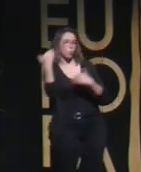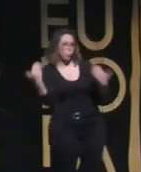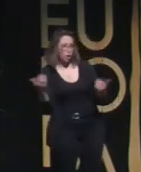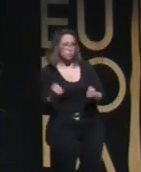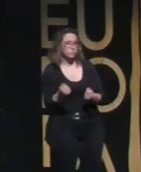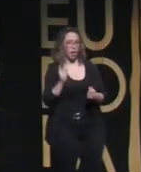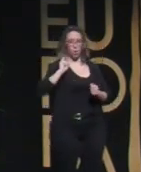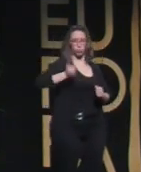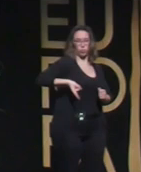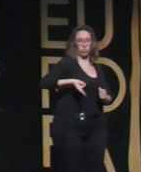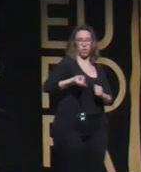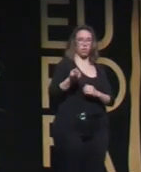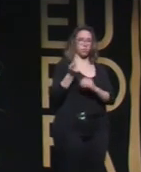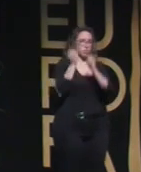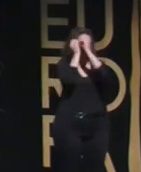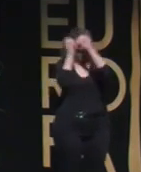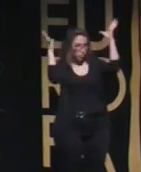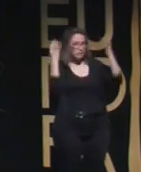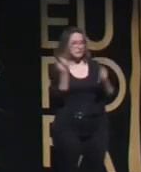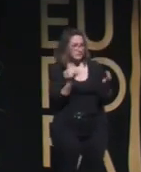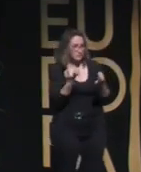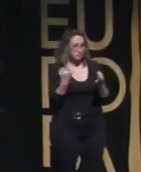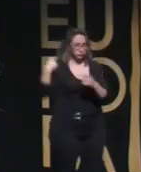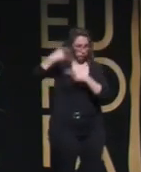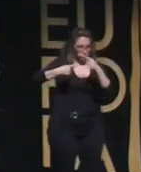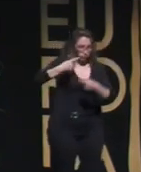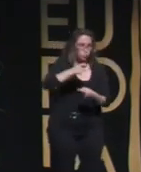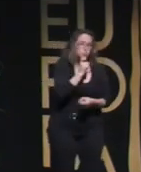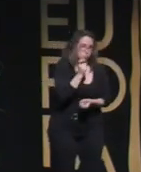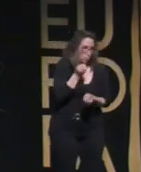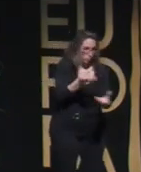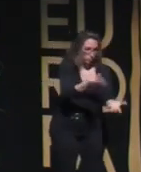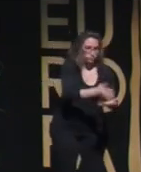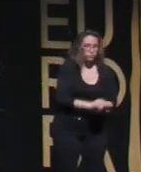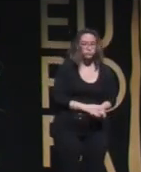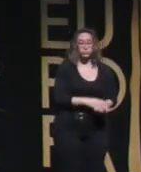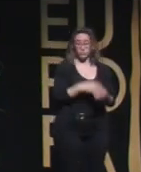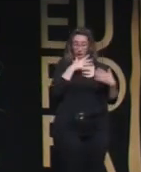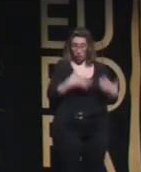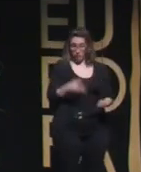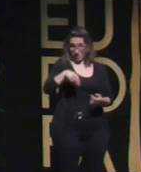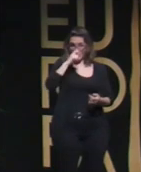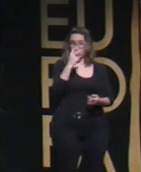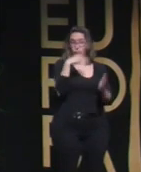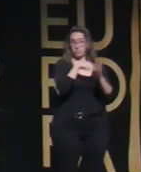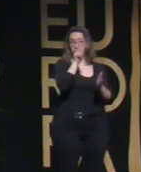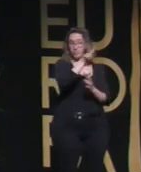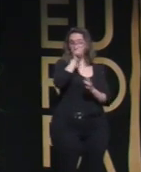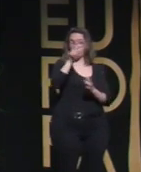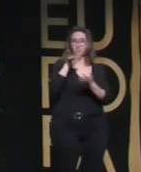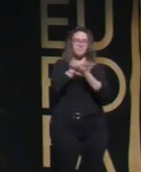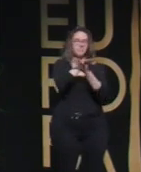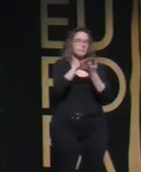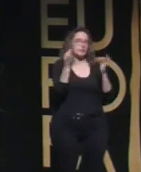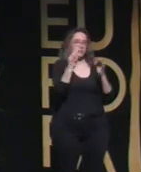y cómo lo vamos transmitiendo en las diferentes generaciones. Claro, en el 2022, ¿de qué se nos habla? De incorporar la